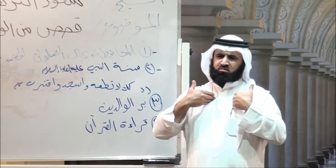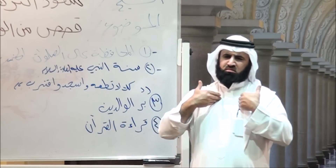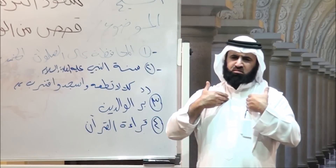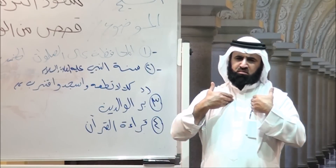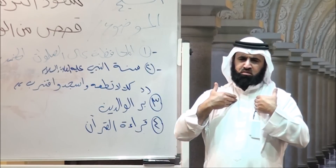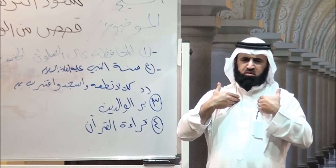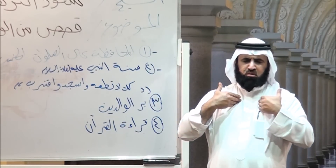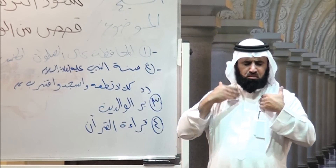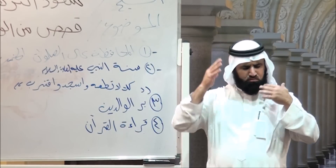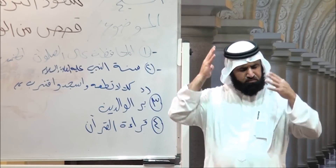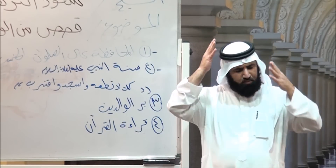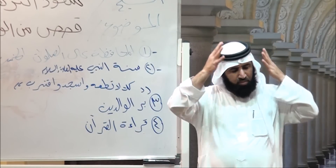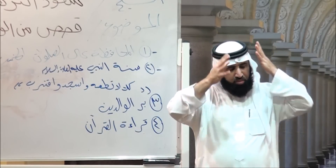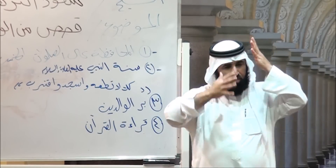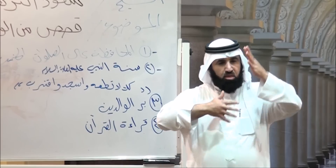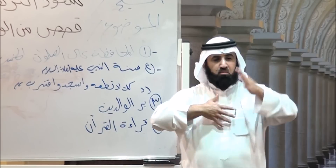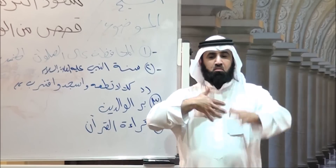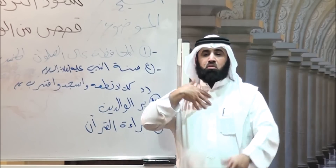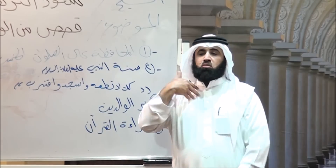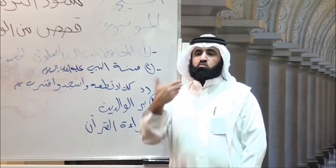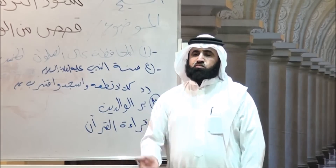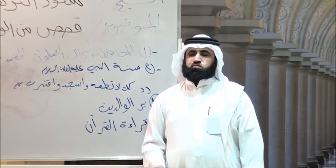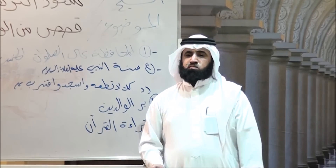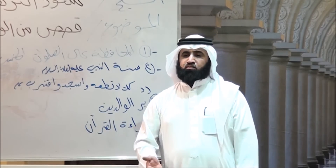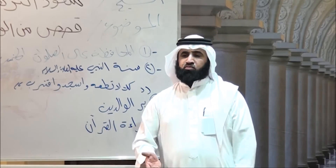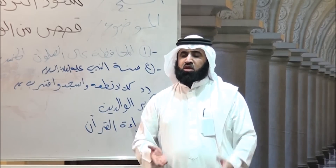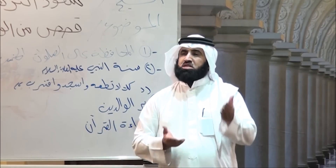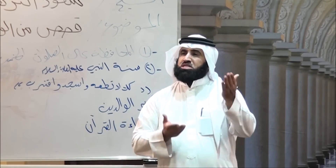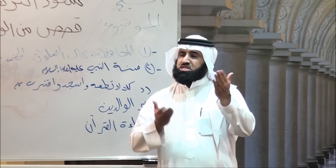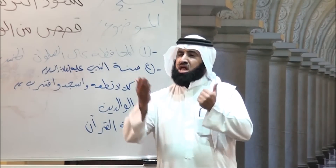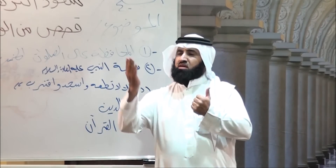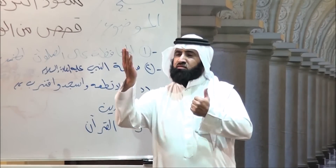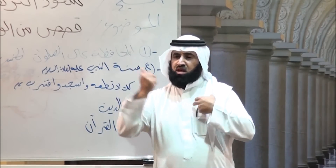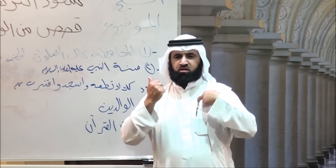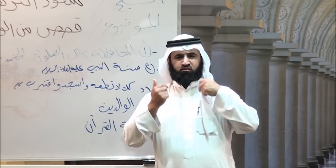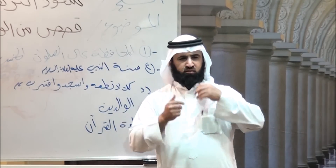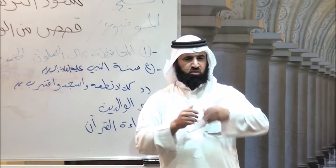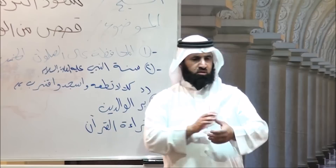وهموم ضايقتني، أنا عندي ديون عندي هموم.